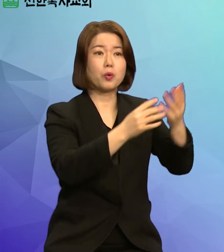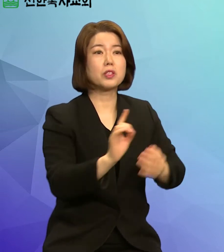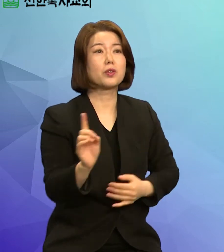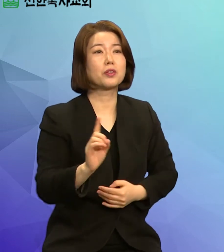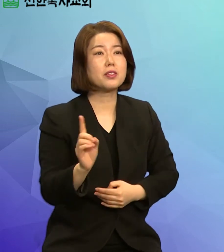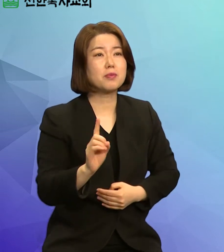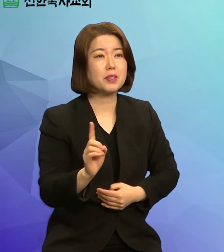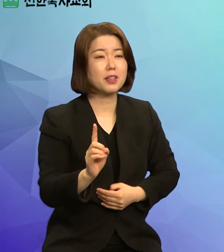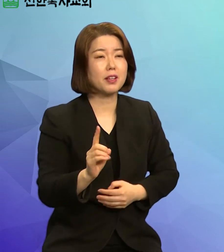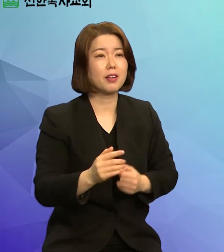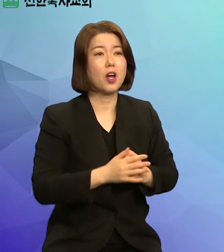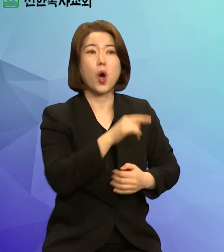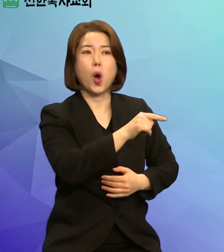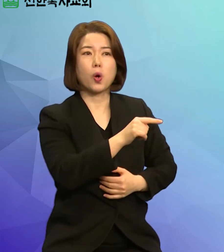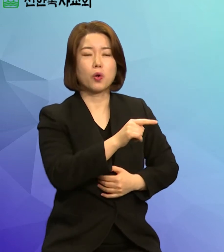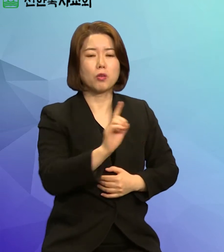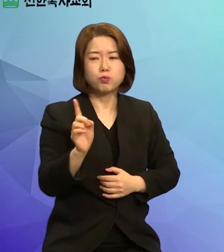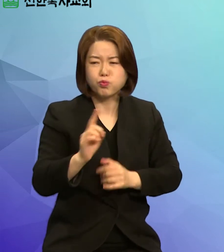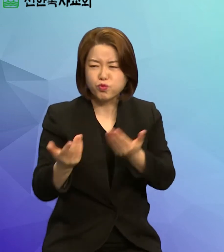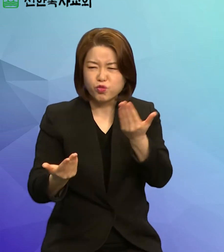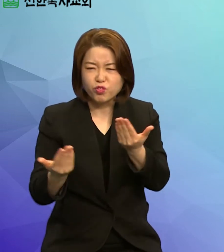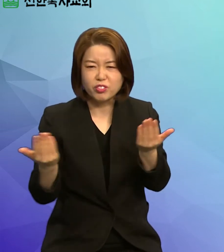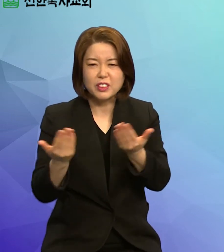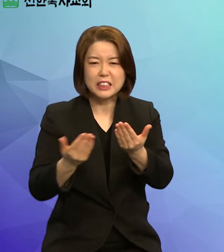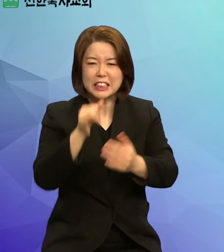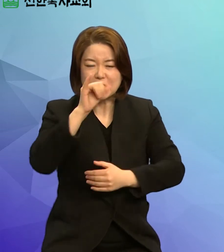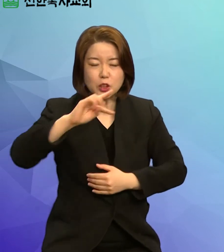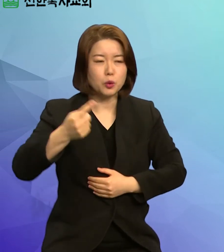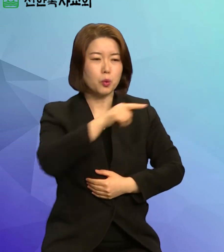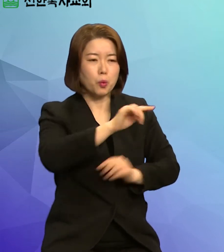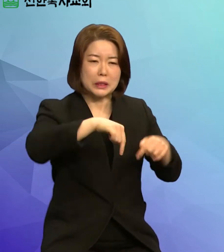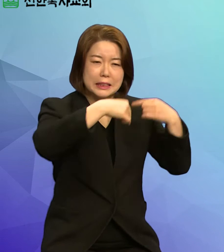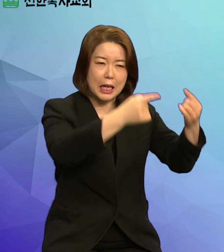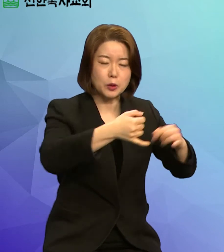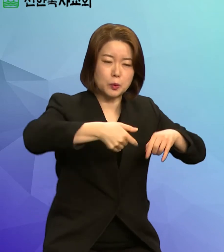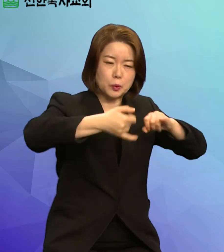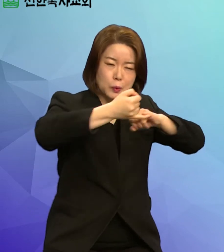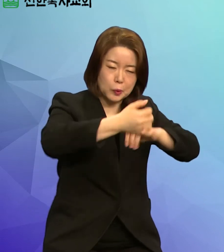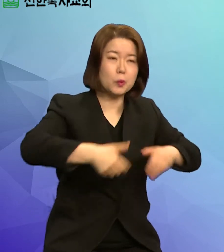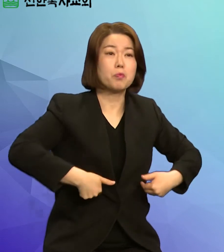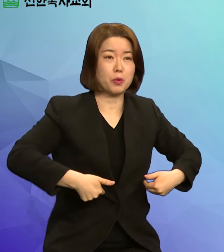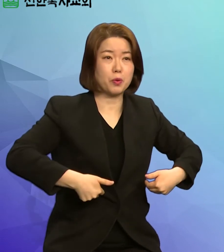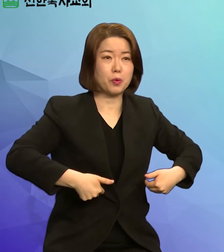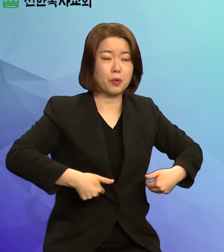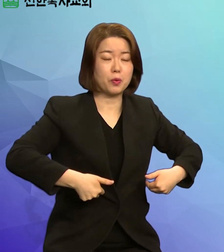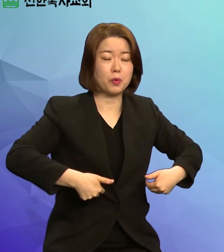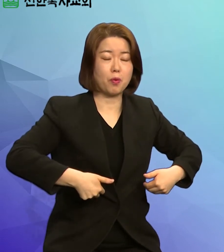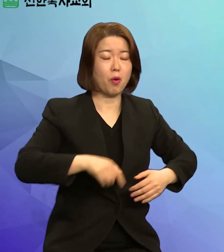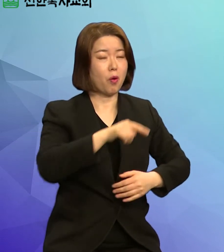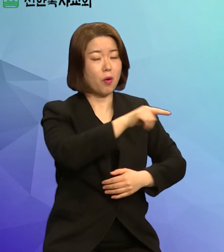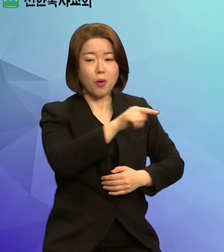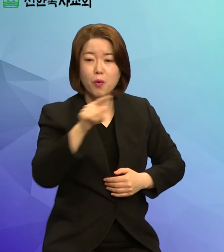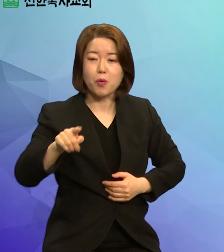어떻습니까? 거기는 무슨 일이 있어도 가야 된다고 생각하지요. 무슨 차이죠?